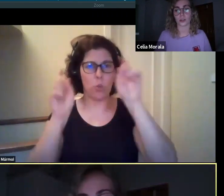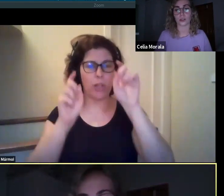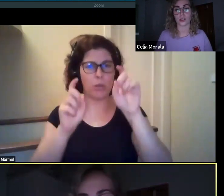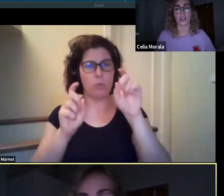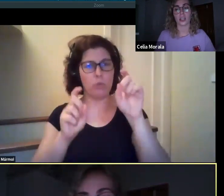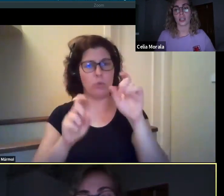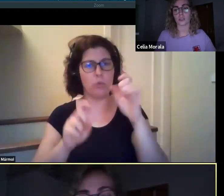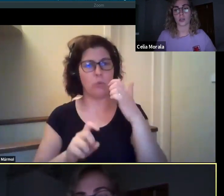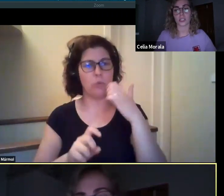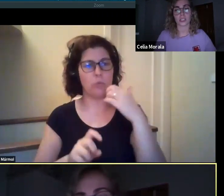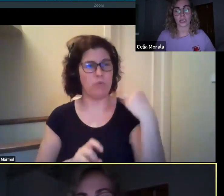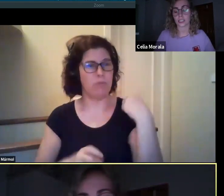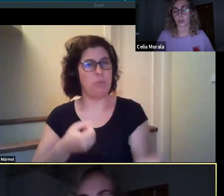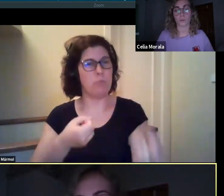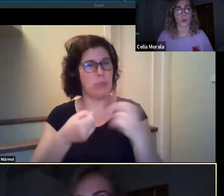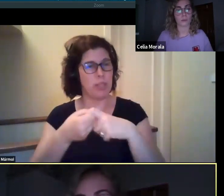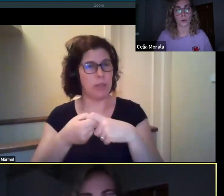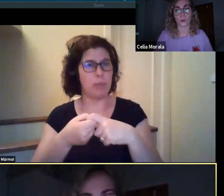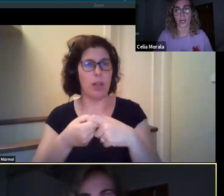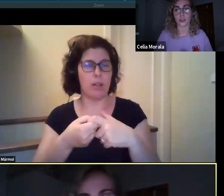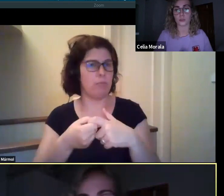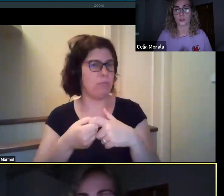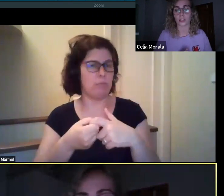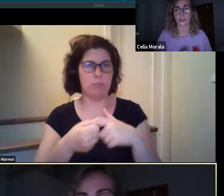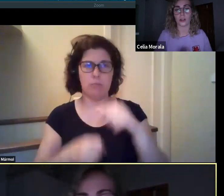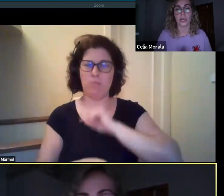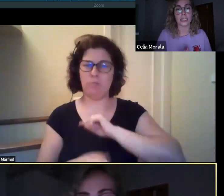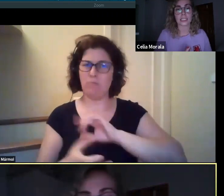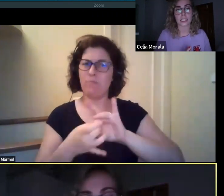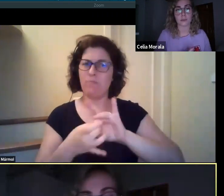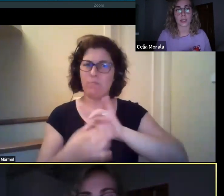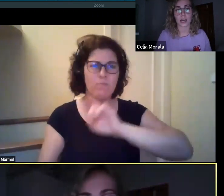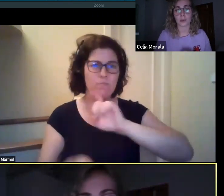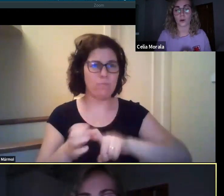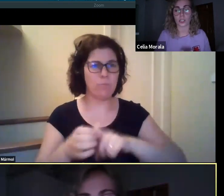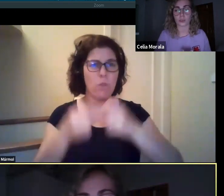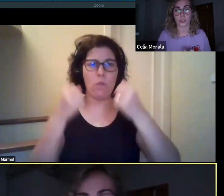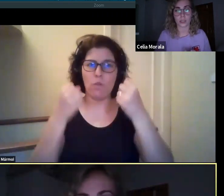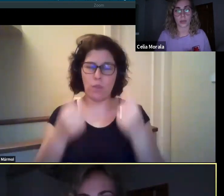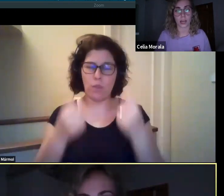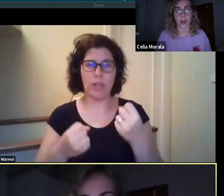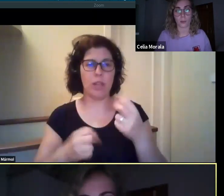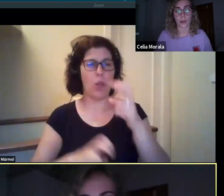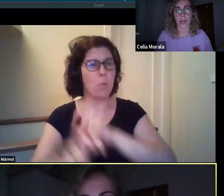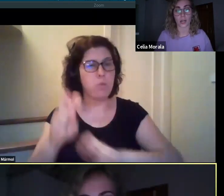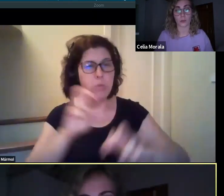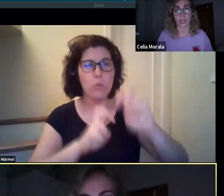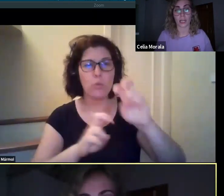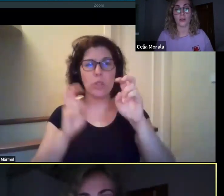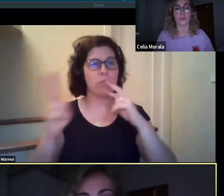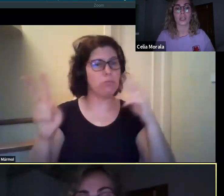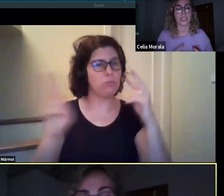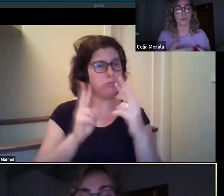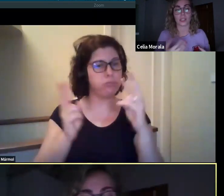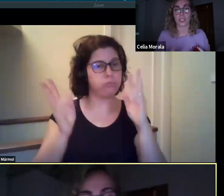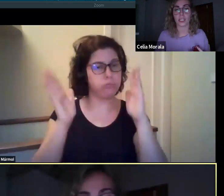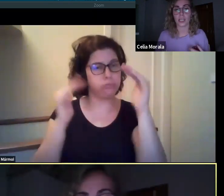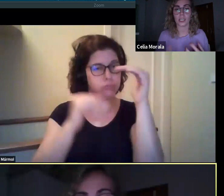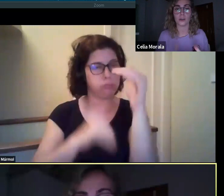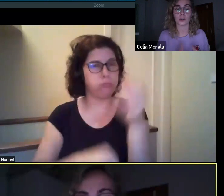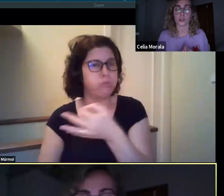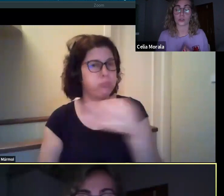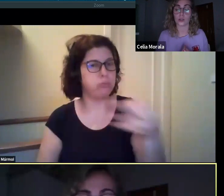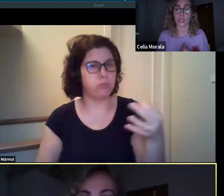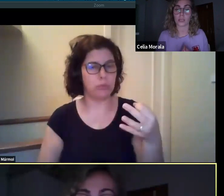con nosotros suelen estar muy involucrados, buscando siempre la mejor respuesta para el alumnado, y a partir de